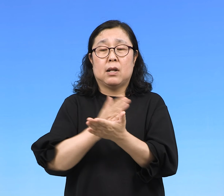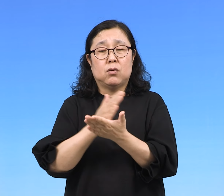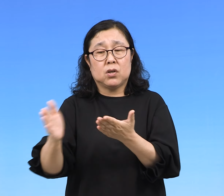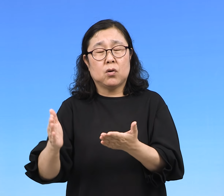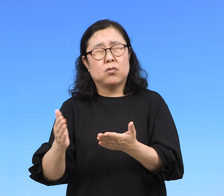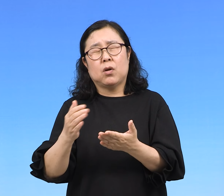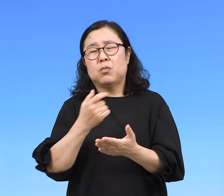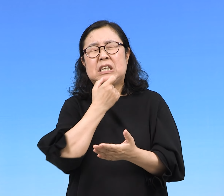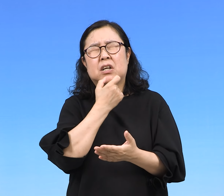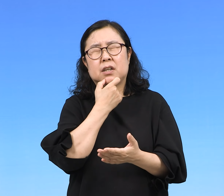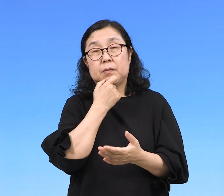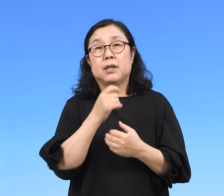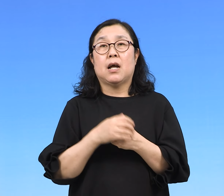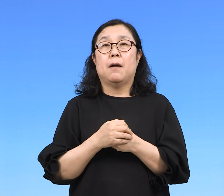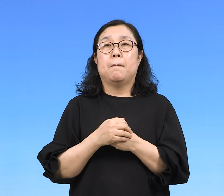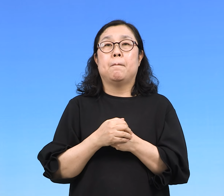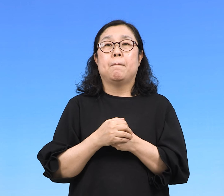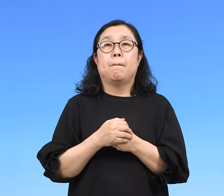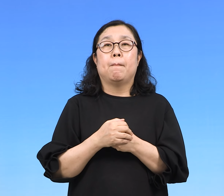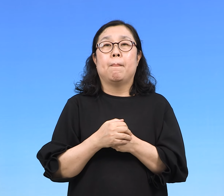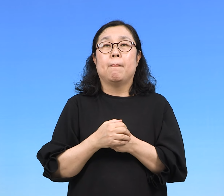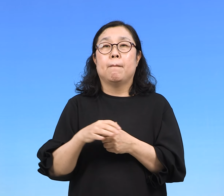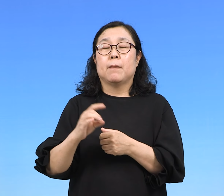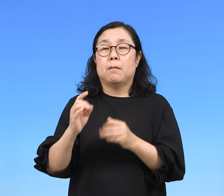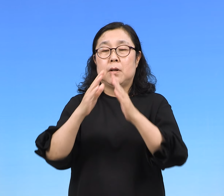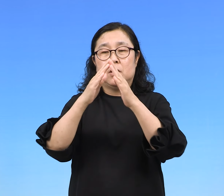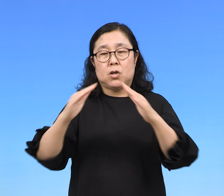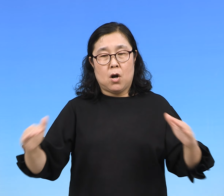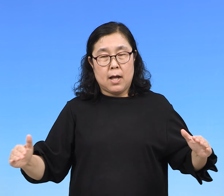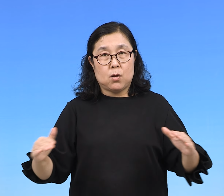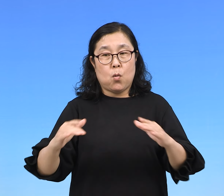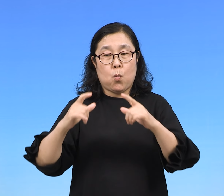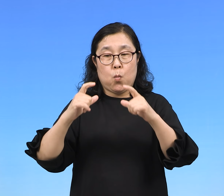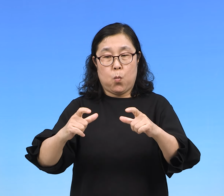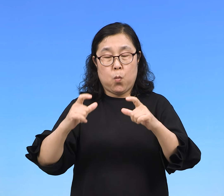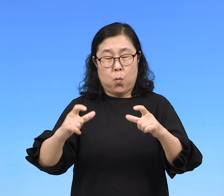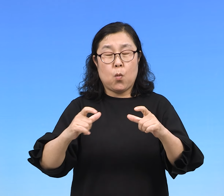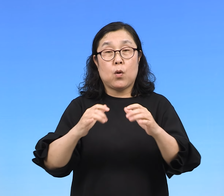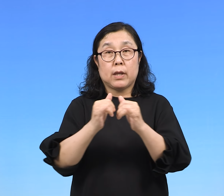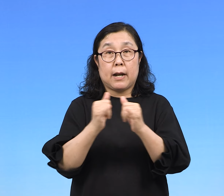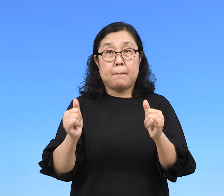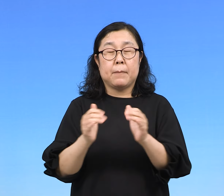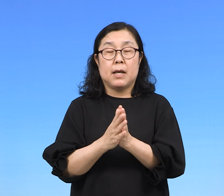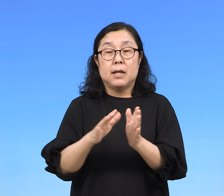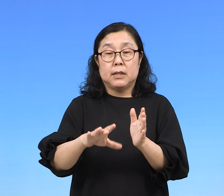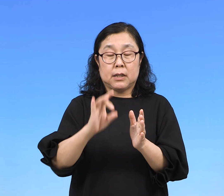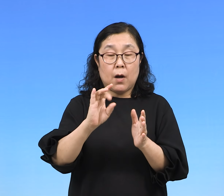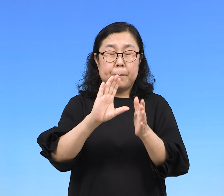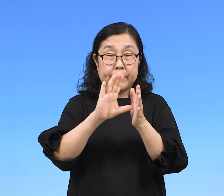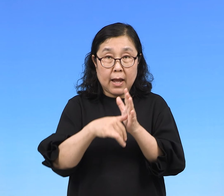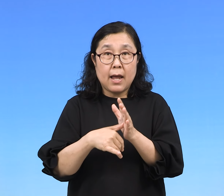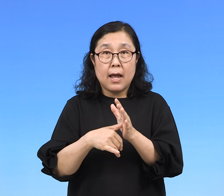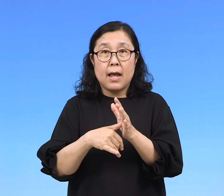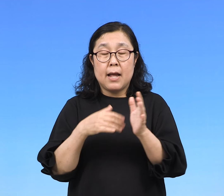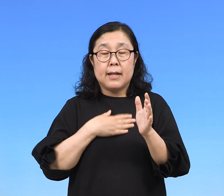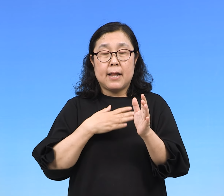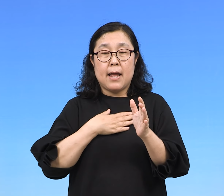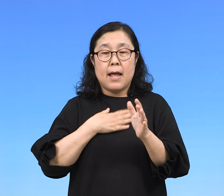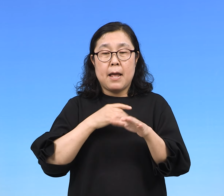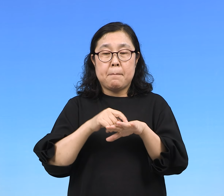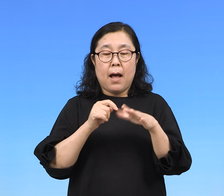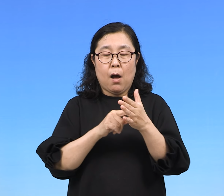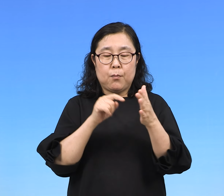개척하고요, 초창기에 우리 교회 전라도 출신 교역자가 한 60% 됐습니다. 지금은 안 그렇지만 초창기 때 내